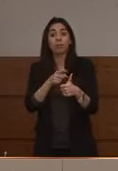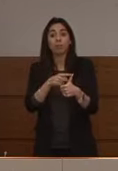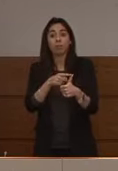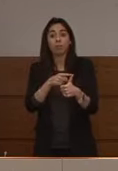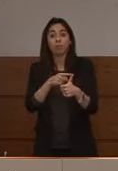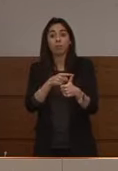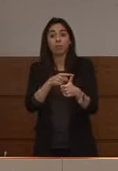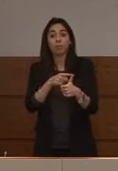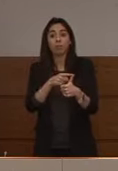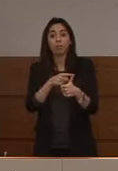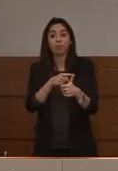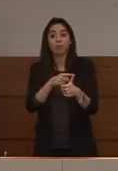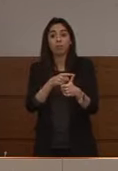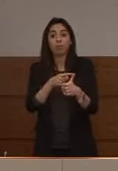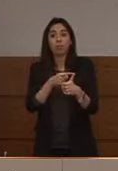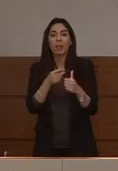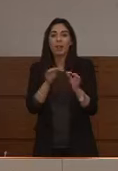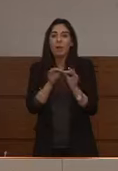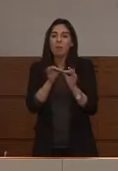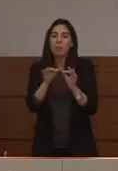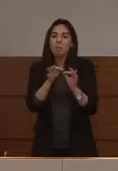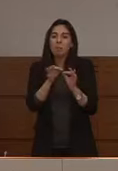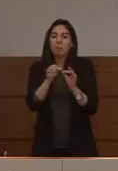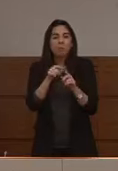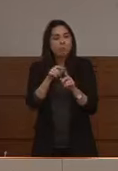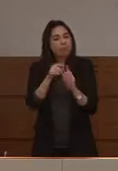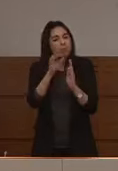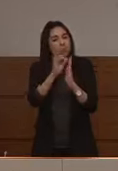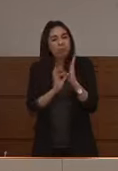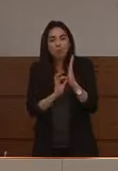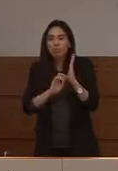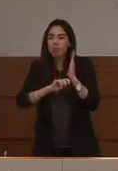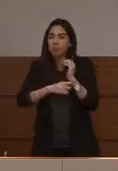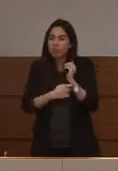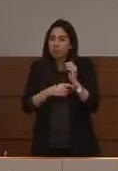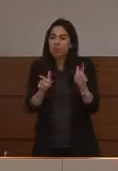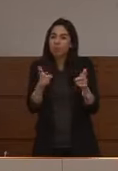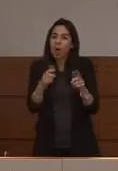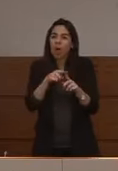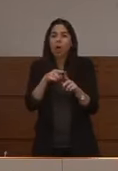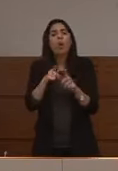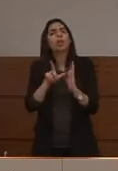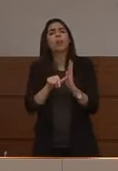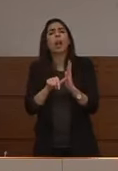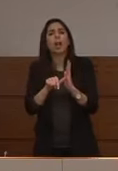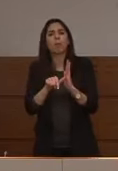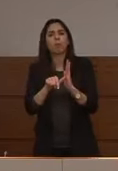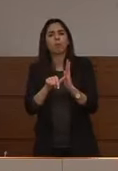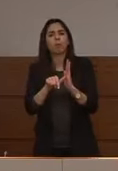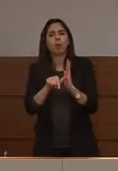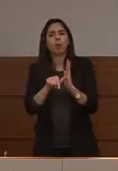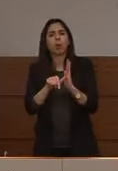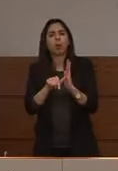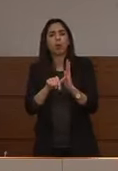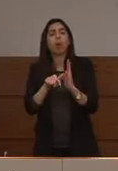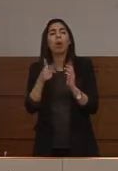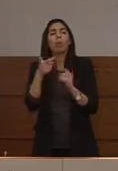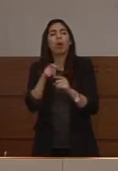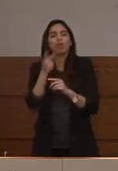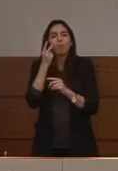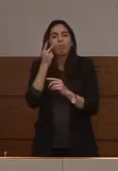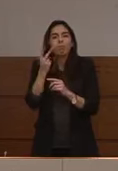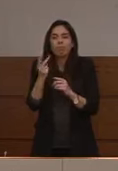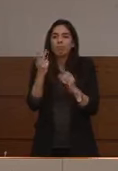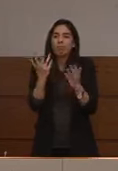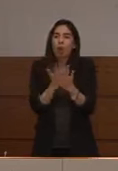delle misure di contenimento perché su qualche organo di informazione è apparsa una notizia